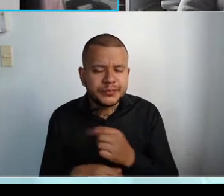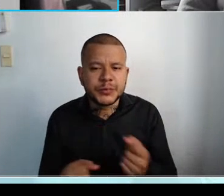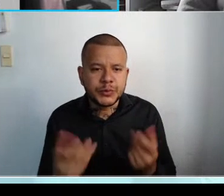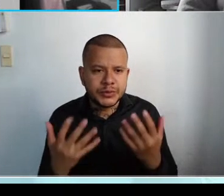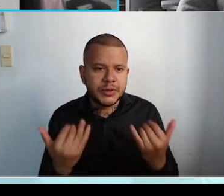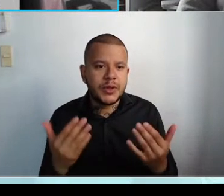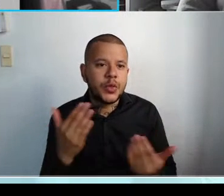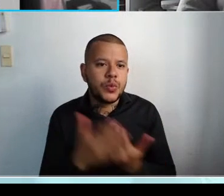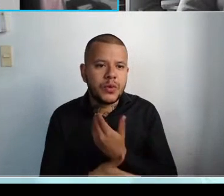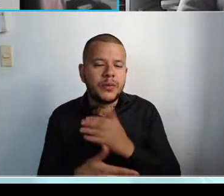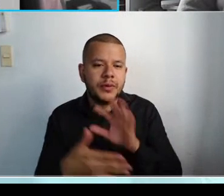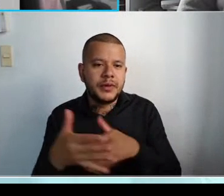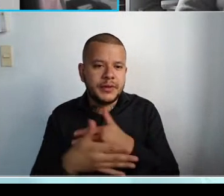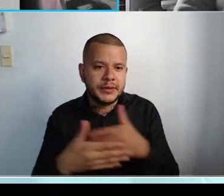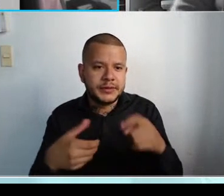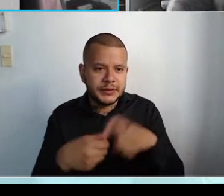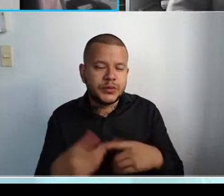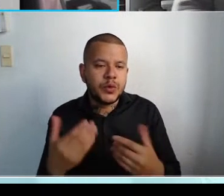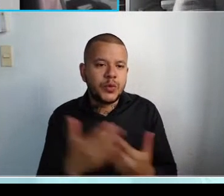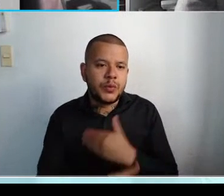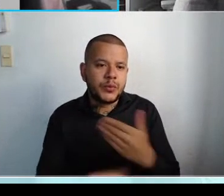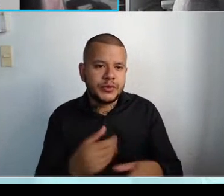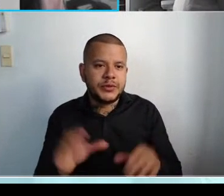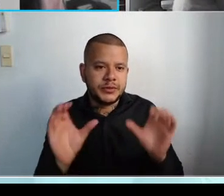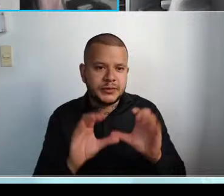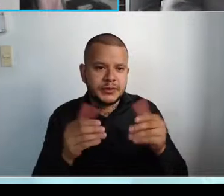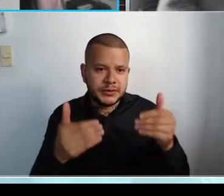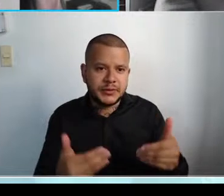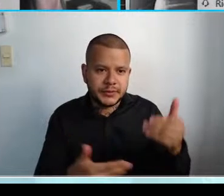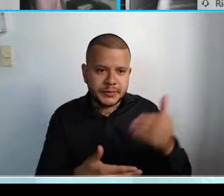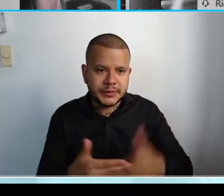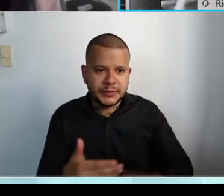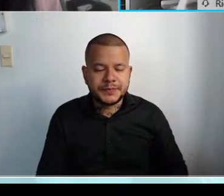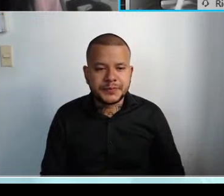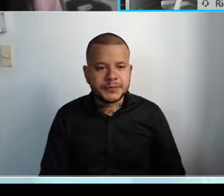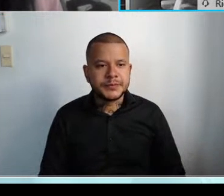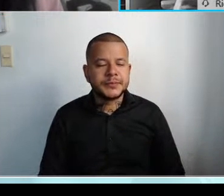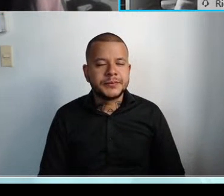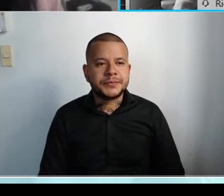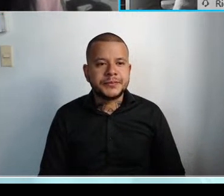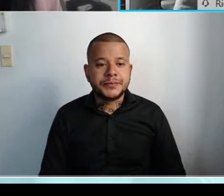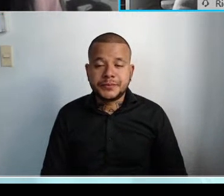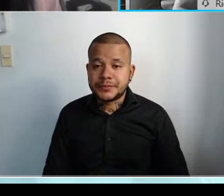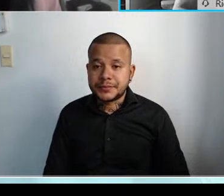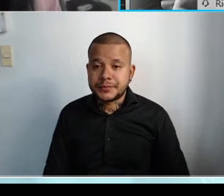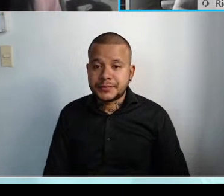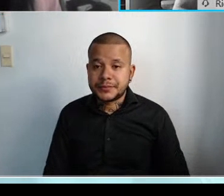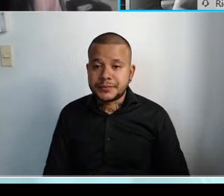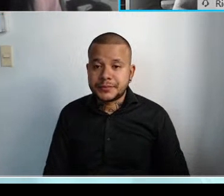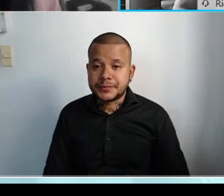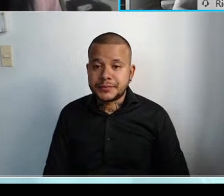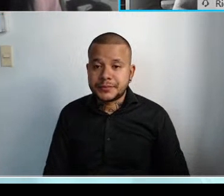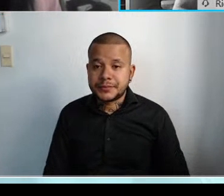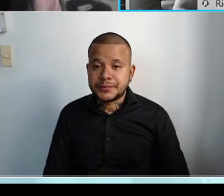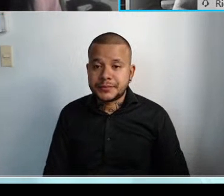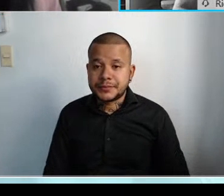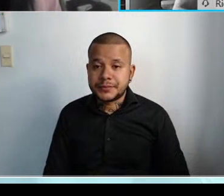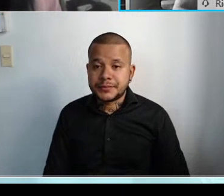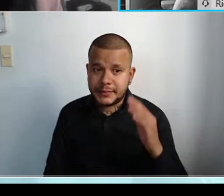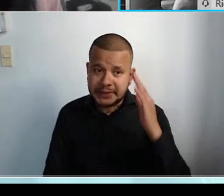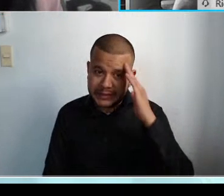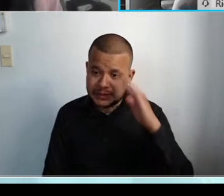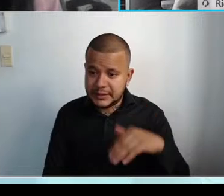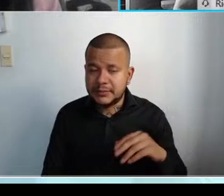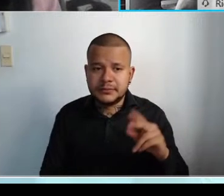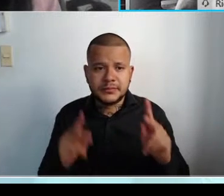nuevo registro y en este nuevo proceso de certificación. La audiencia y el país sabe ya por todos estos, digamos que